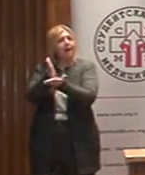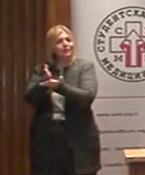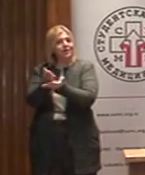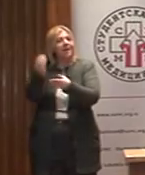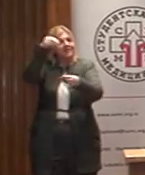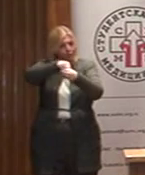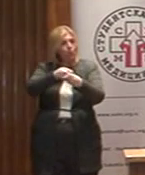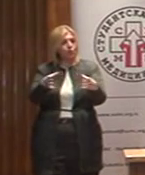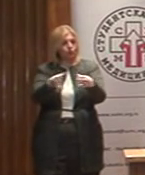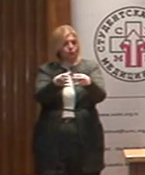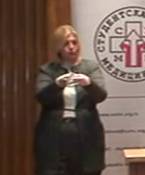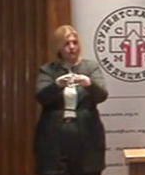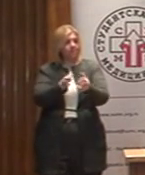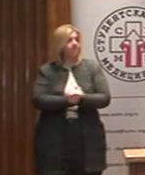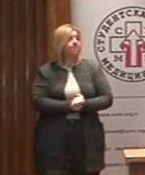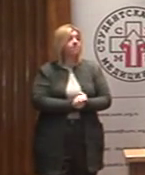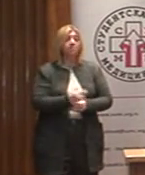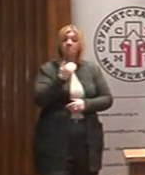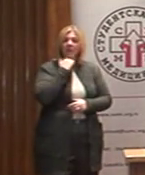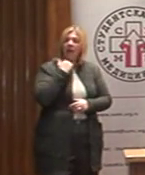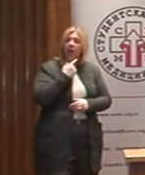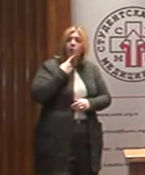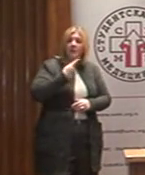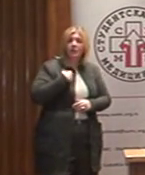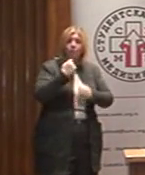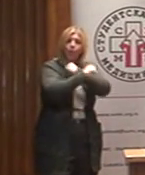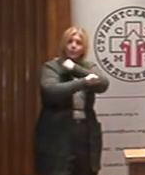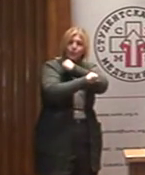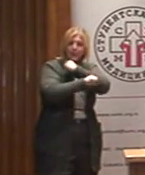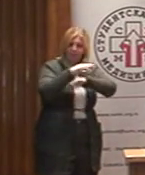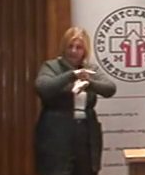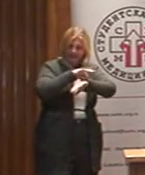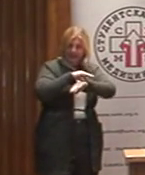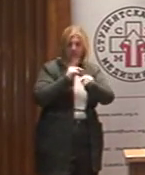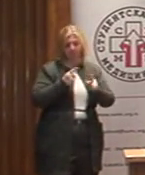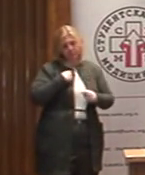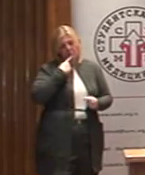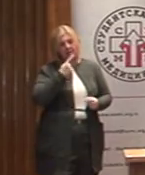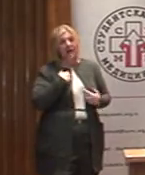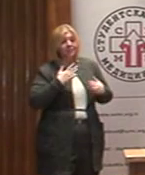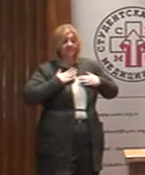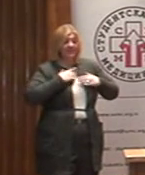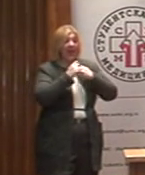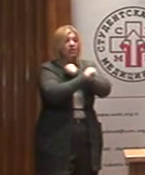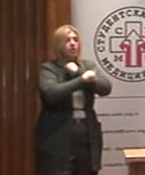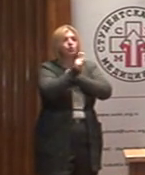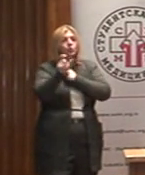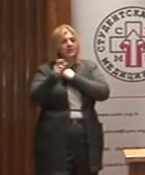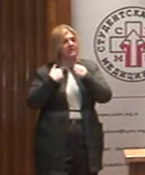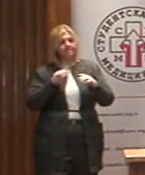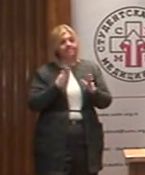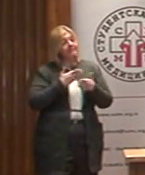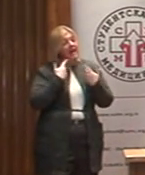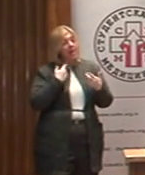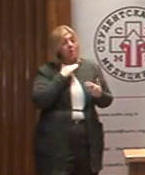mesto. Kada se radi o studijama medicine, ja moram reći da naši studenti nemaju dovoljno prilika